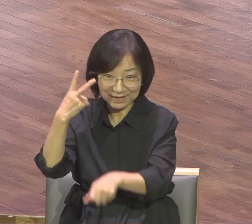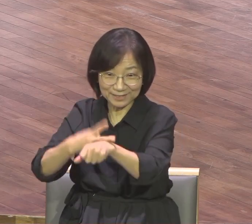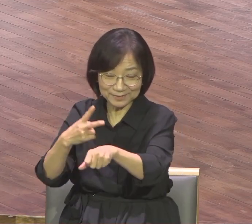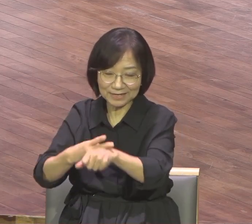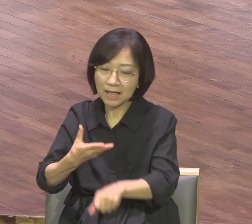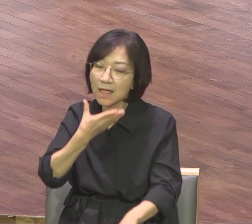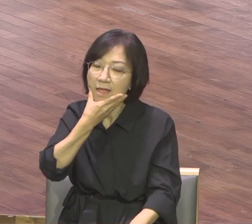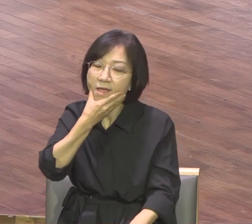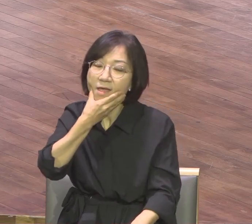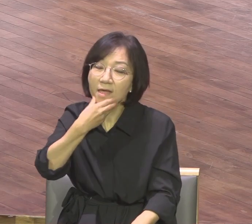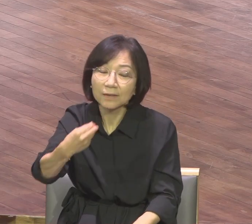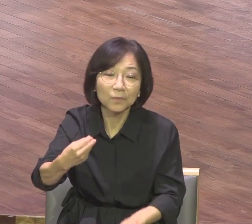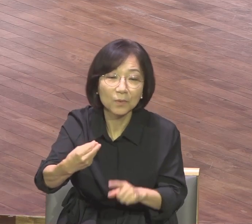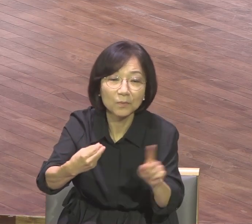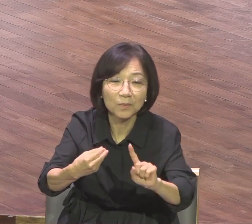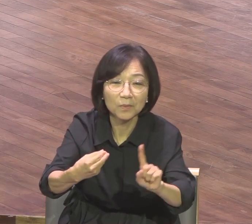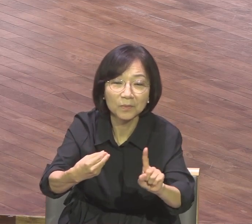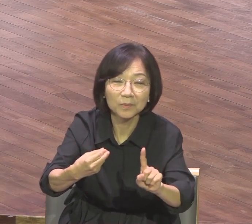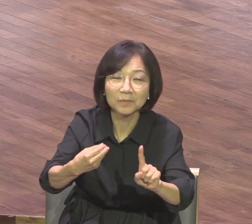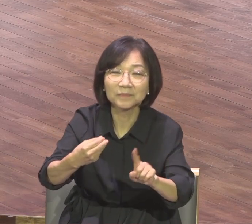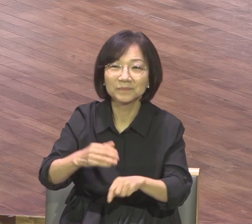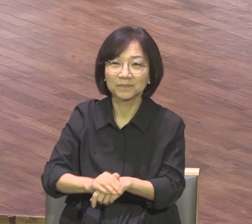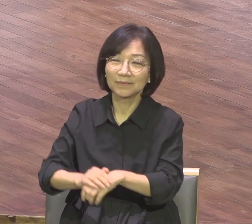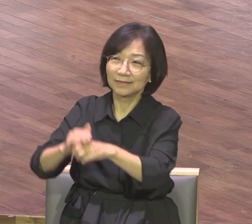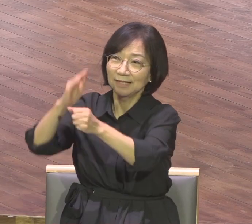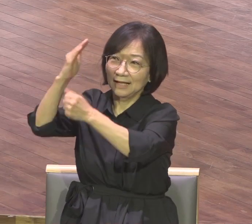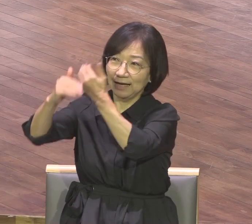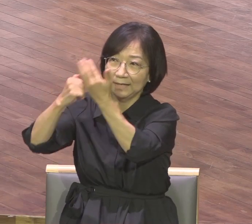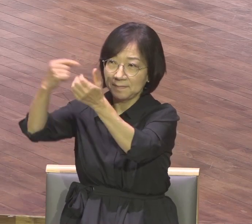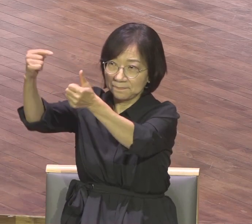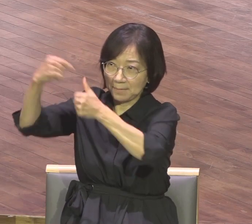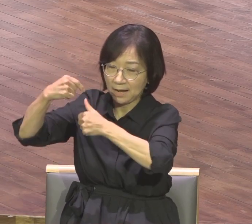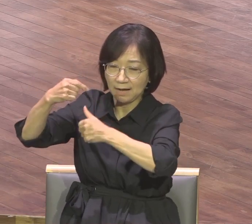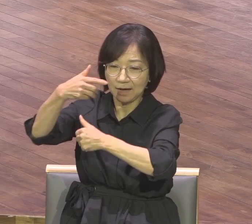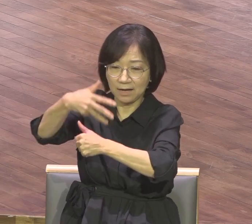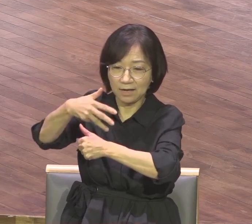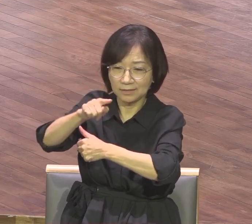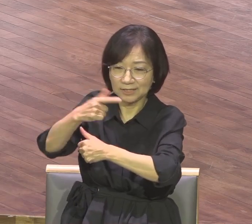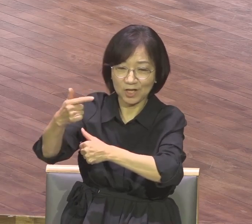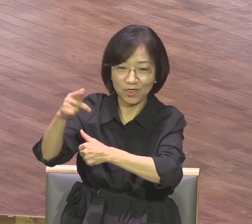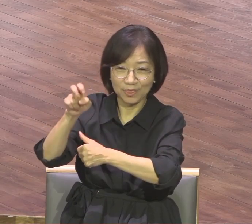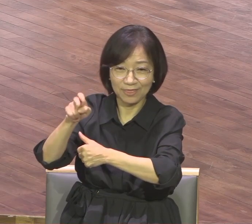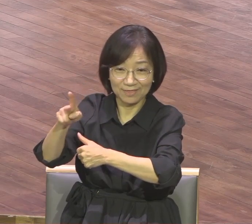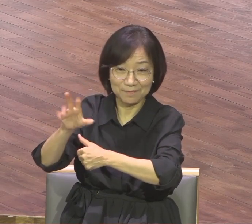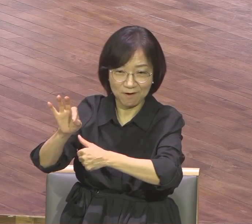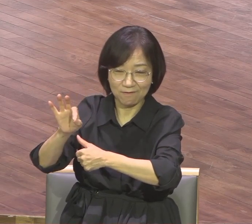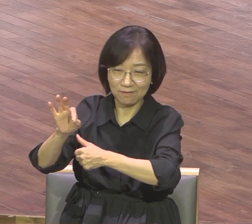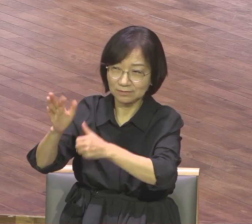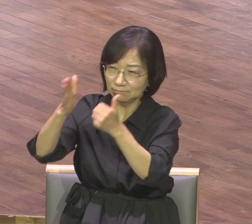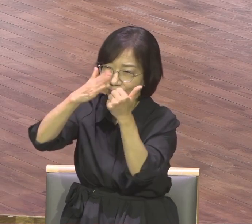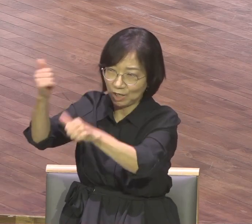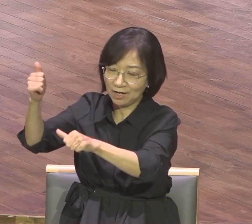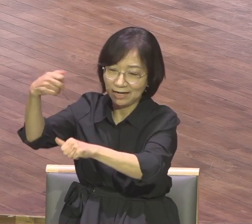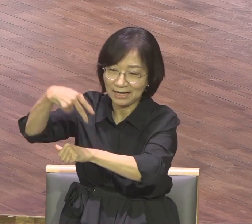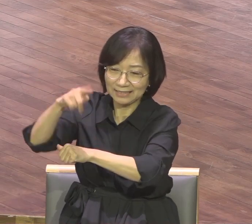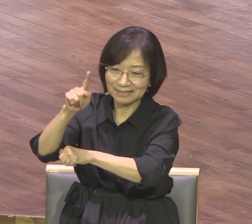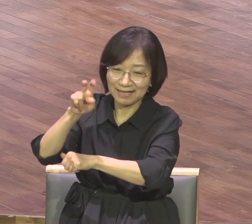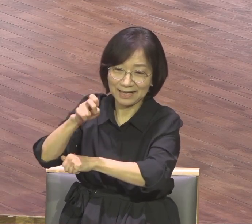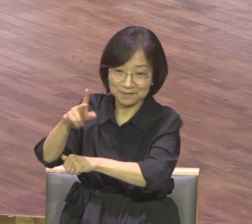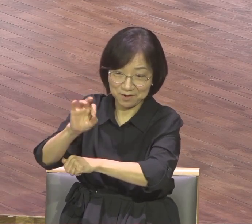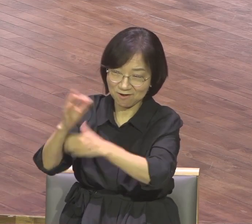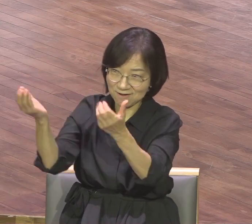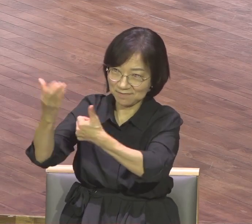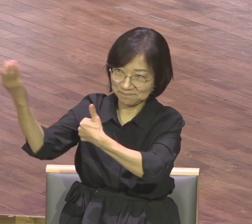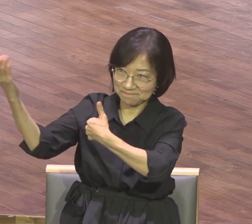사도 바울은 하나님께서 주신 천명, 소명, 사명을 감당하면서